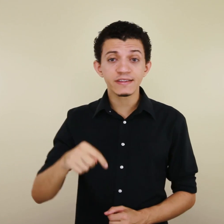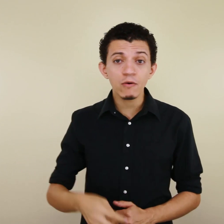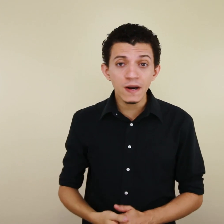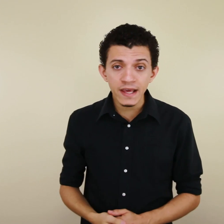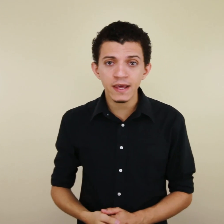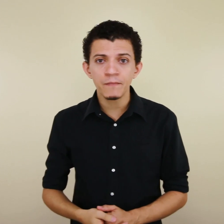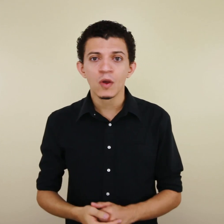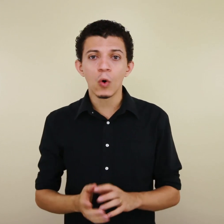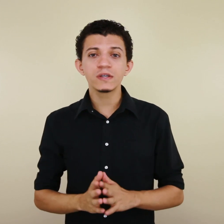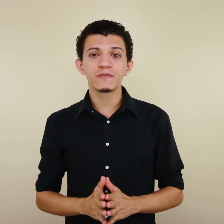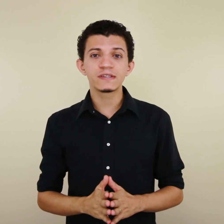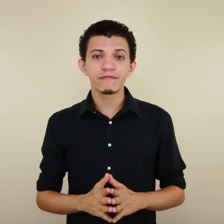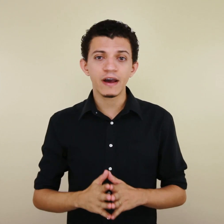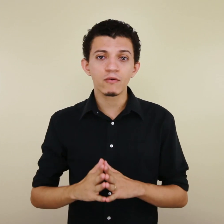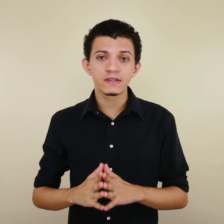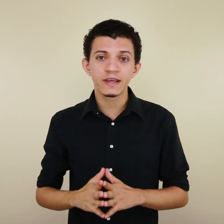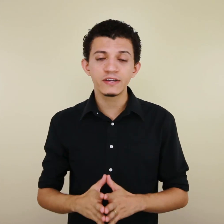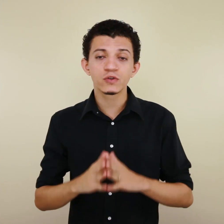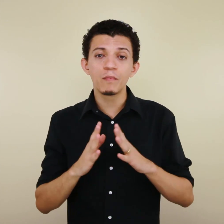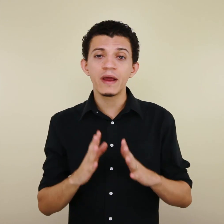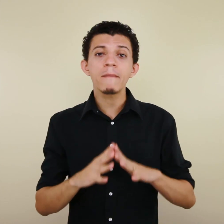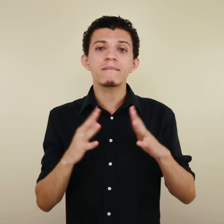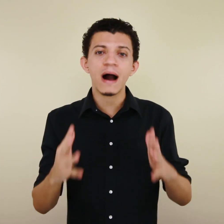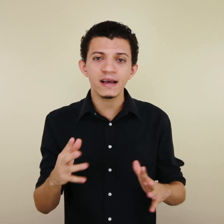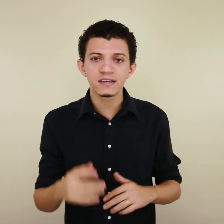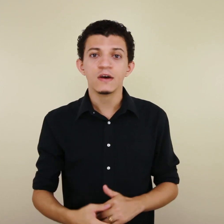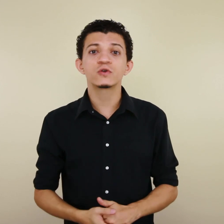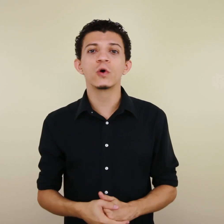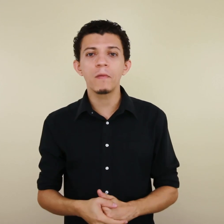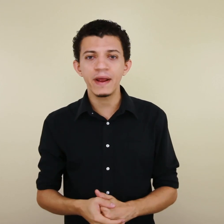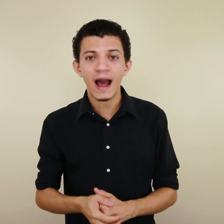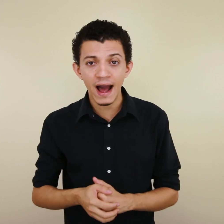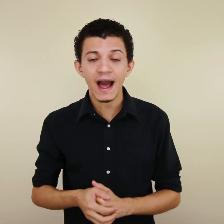tem um link onde você vai conseguir descobrir mais sobre a